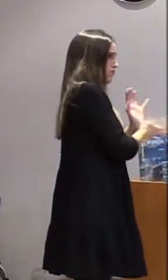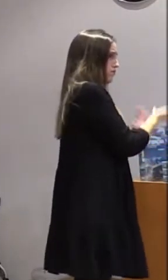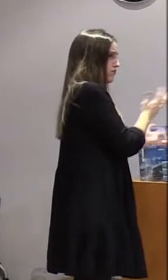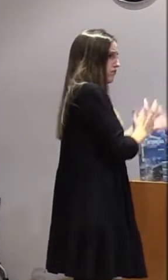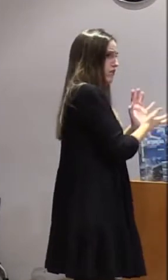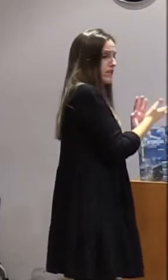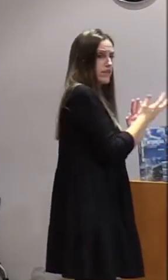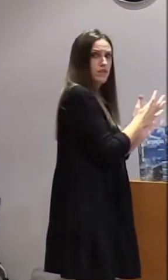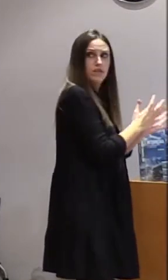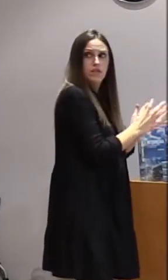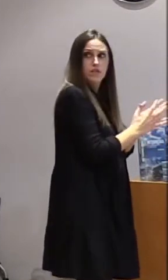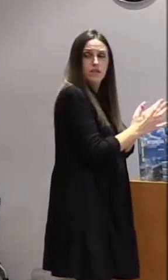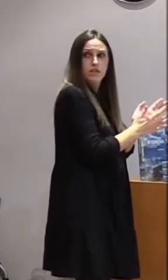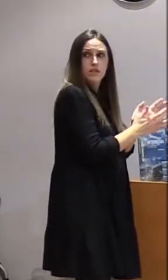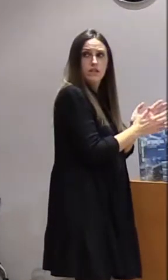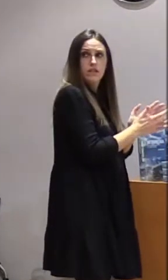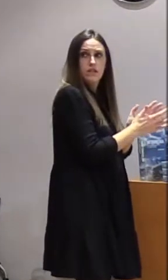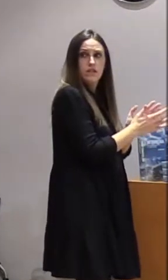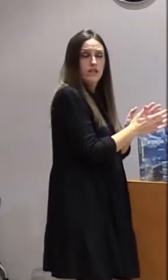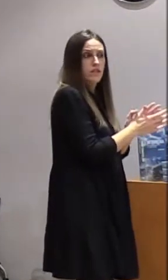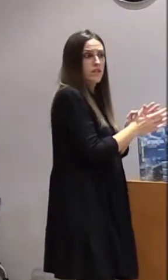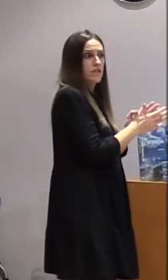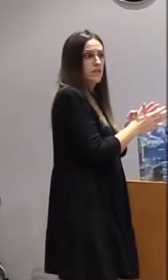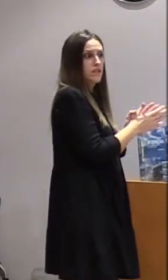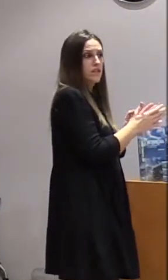¿cómo se llama el que lleva la vaca?